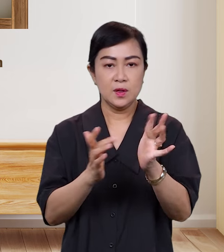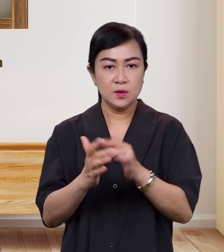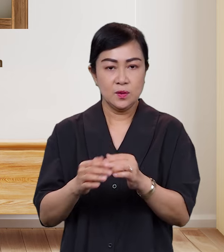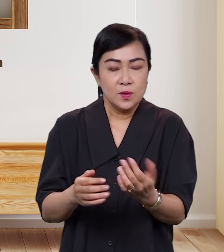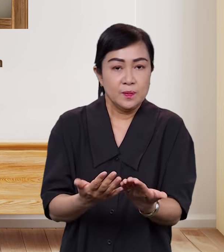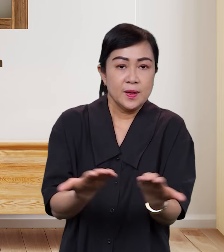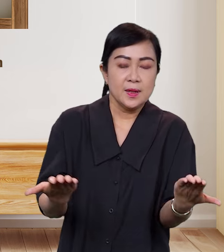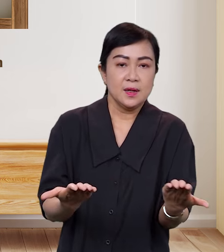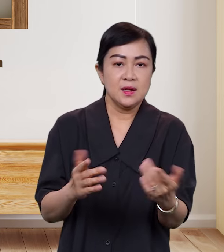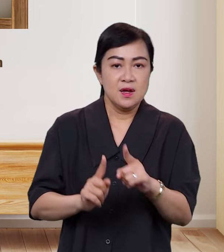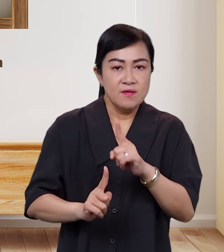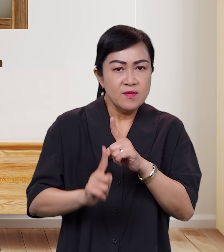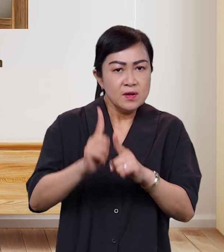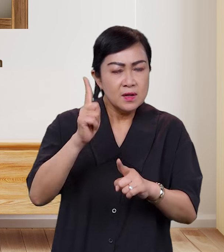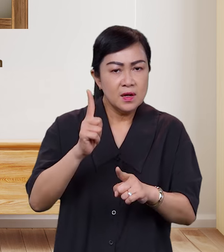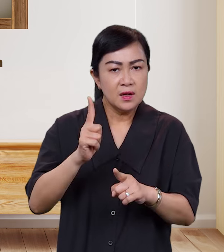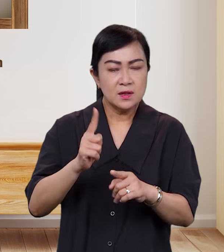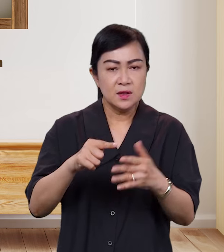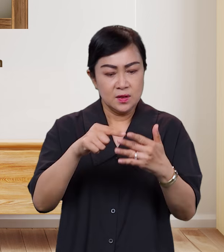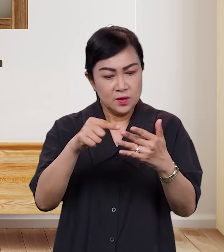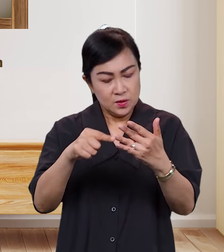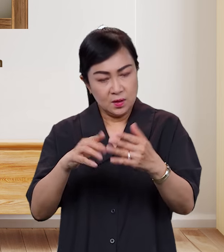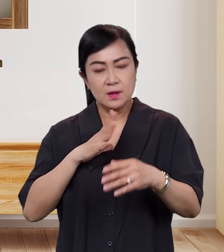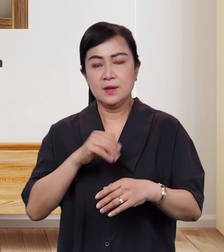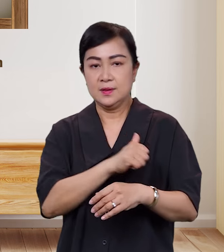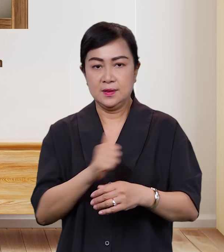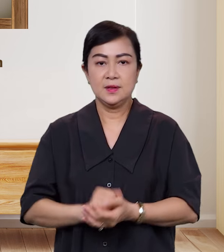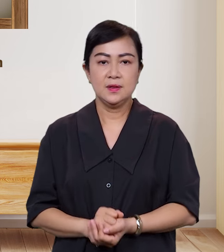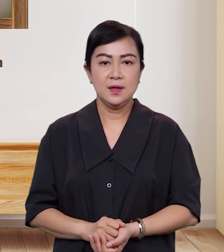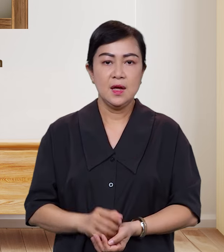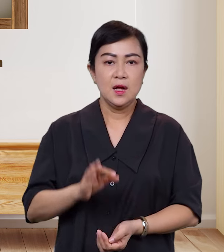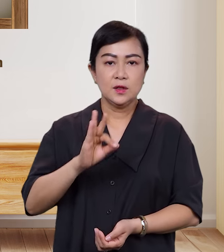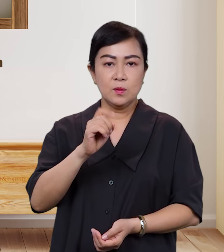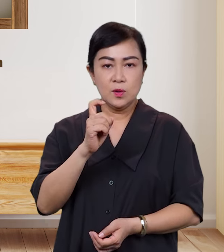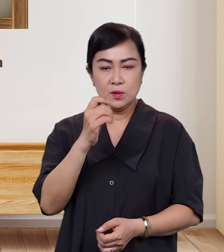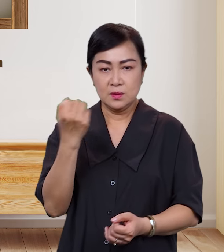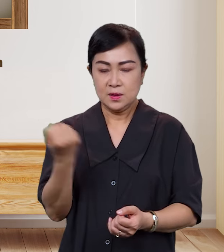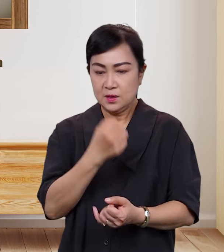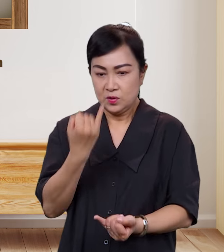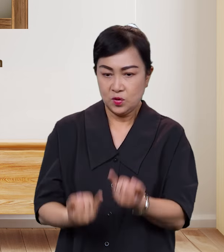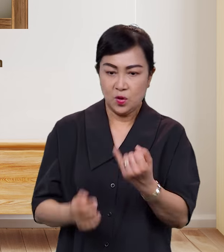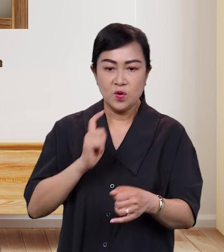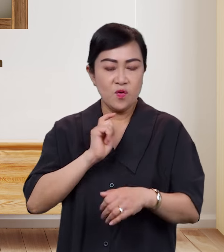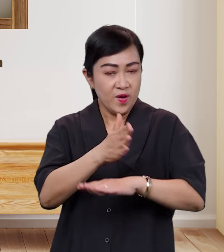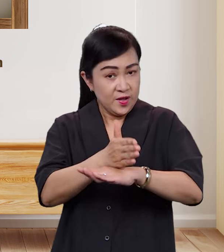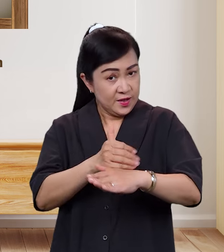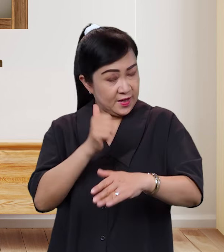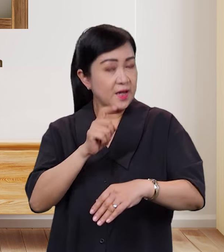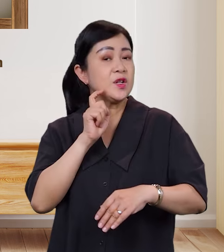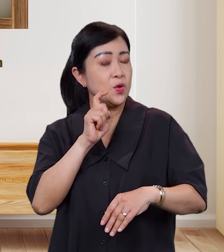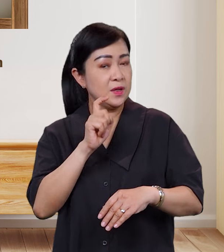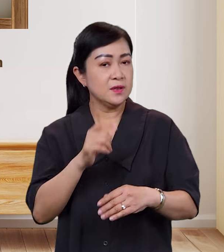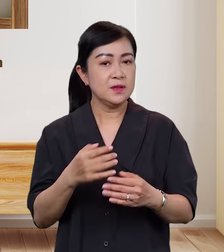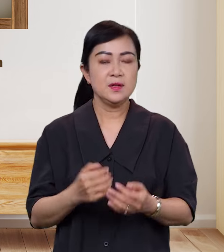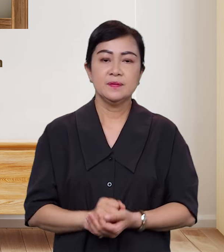Giêsu đều bất ngờ vượt lên trên những tiêu chuẩn của con người. Các tông đồ được chọn không phải vì tài năng đức